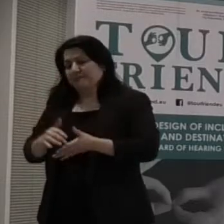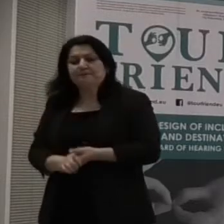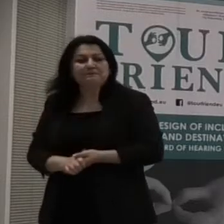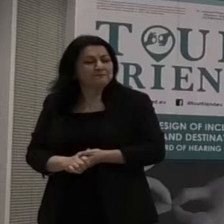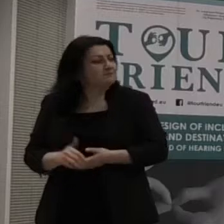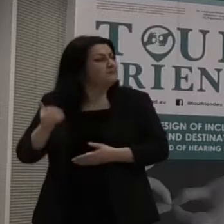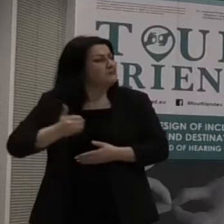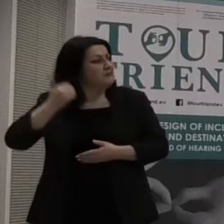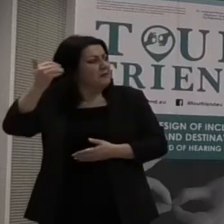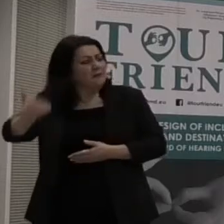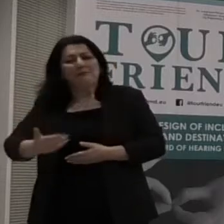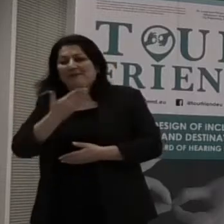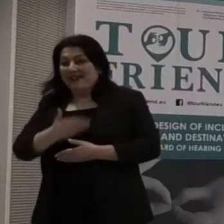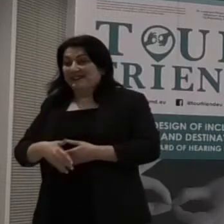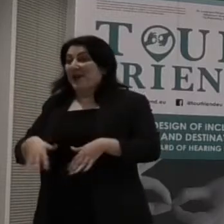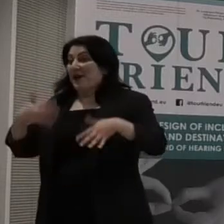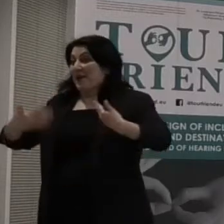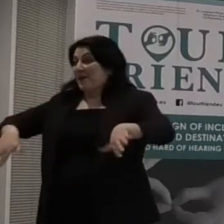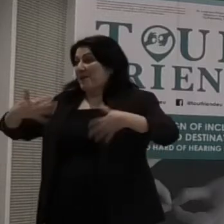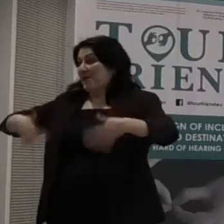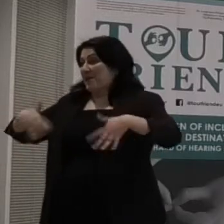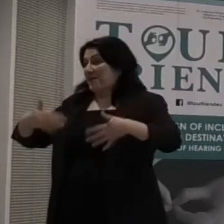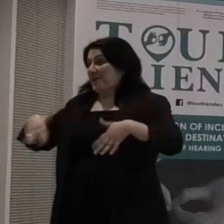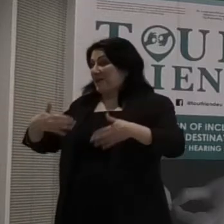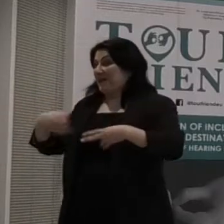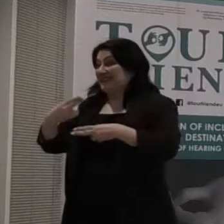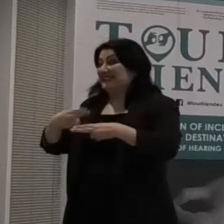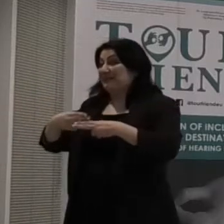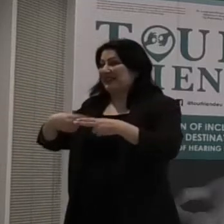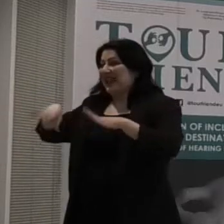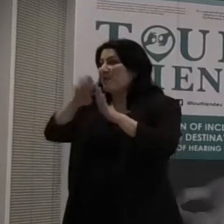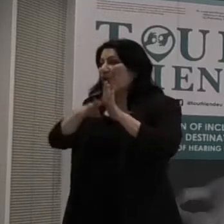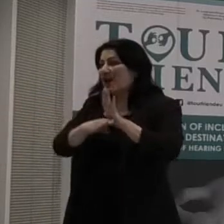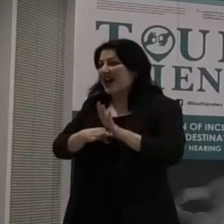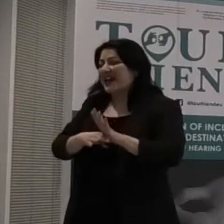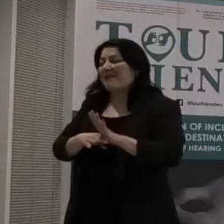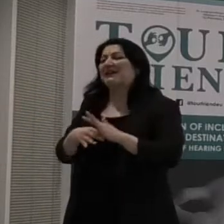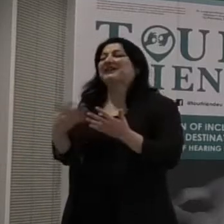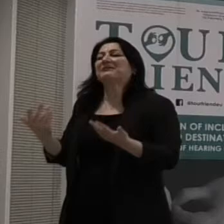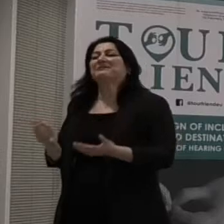Παρακάτω πάμε στα πιο βαρβάτα, θα λέγαμε, προγράμματα.